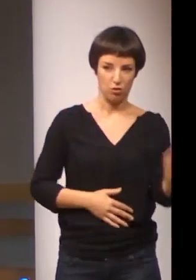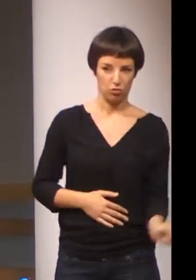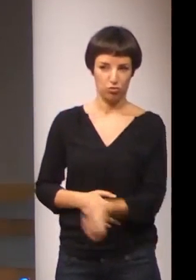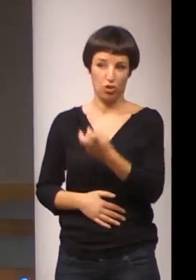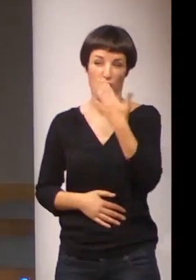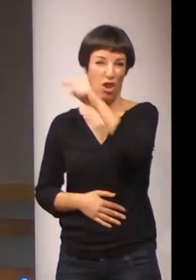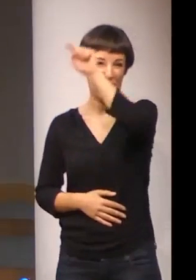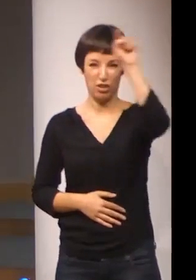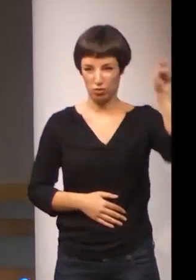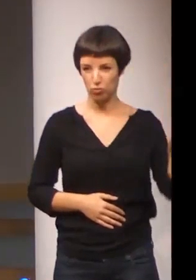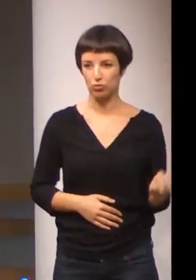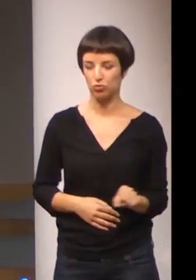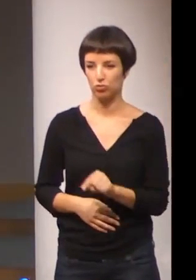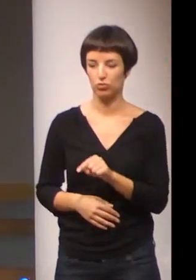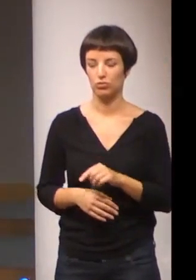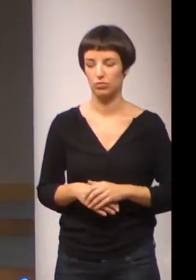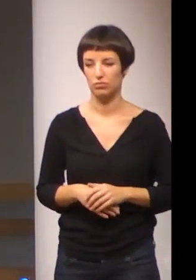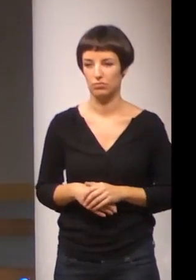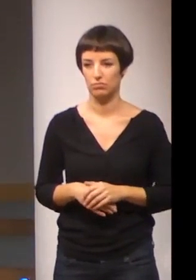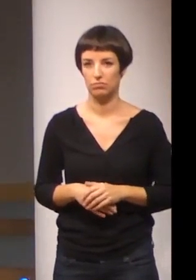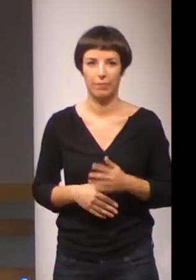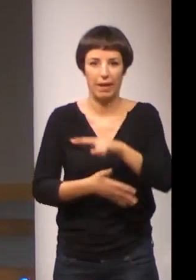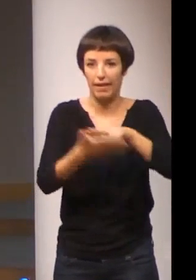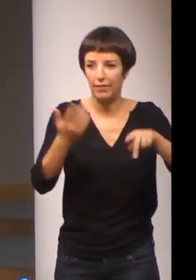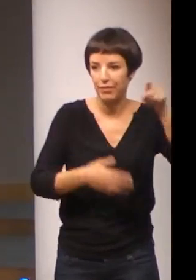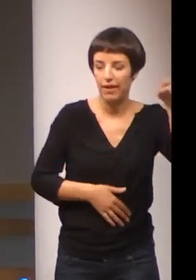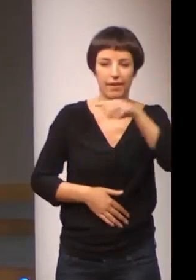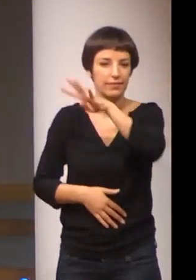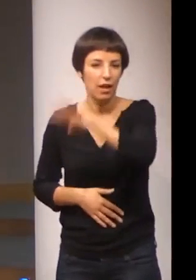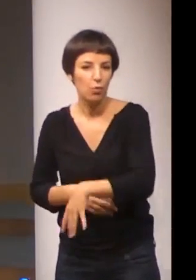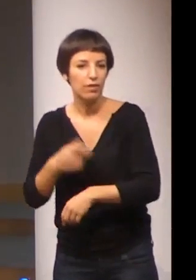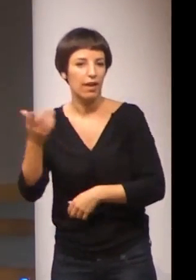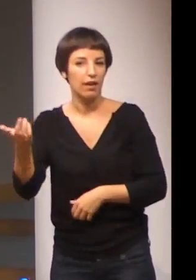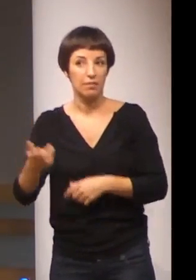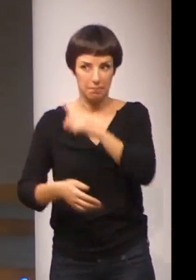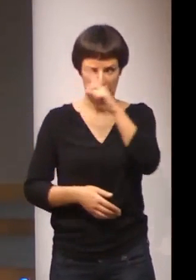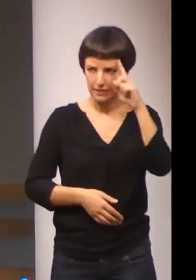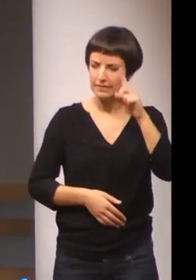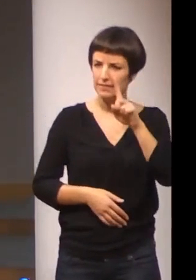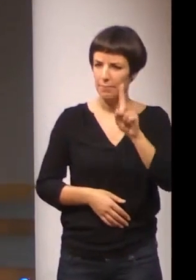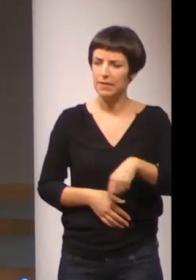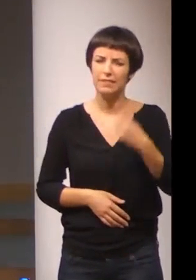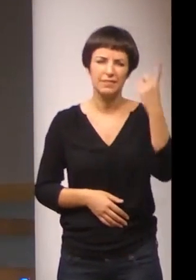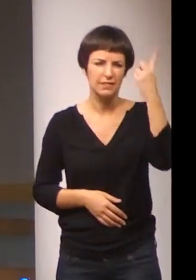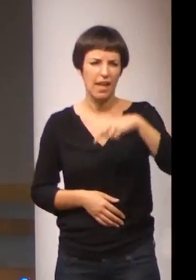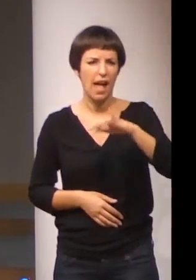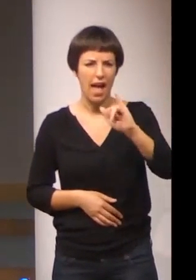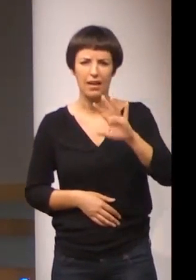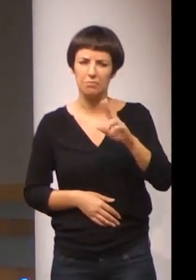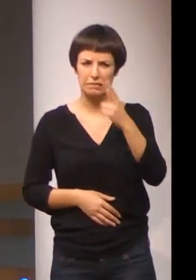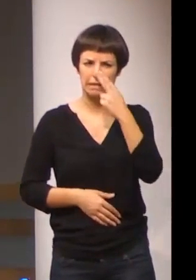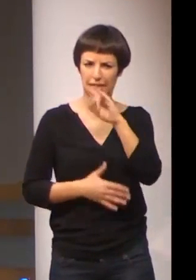diferentes colegios que hay en Galicia, en Cataluña, y aquí en Madrid también sé que hay proyectos